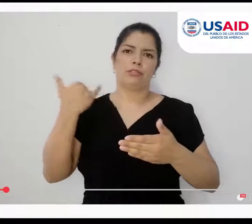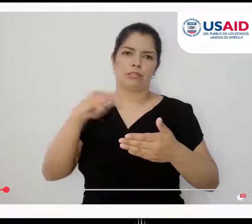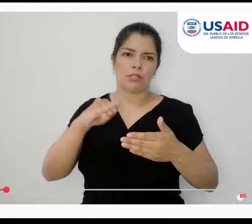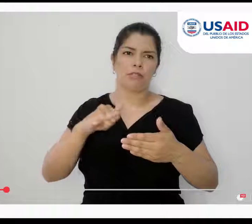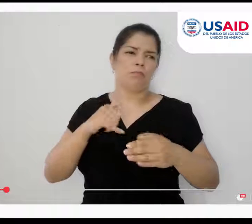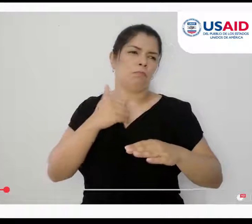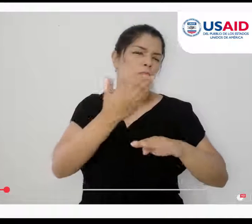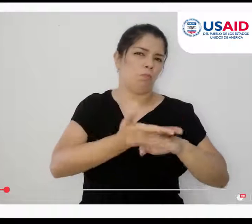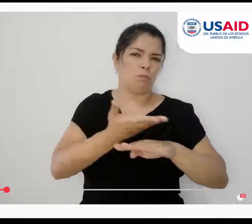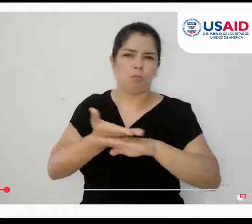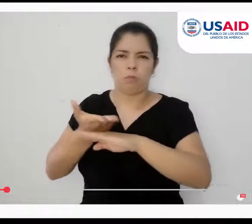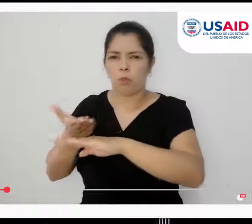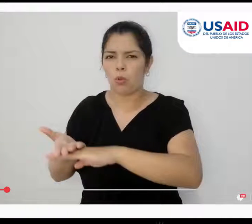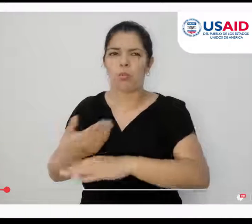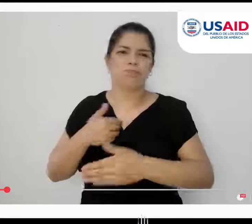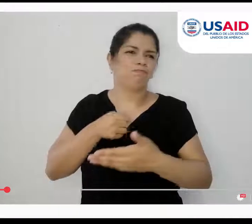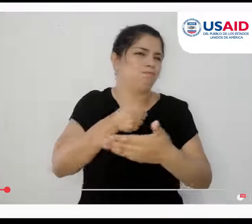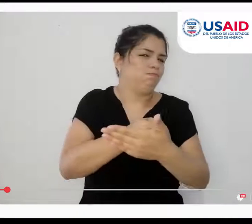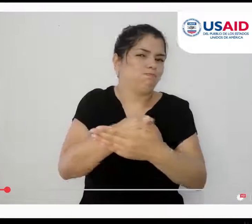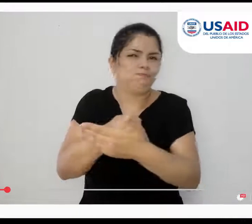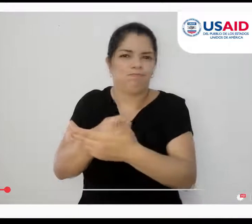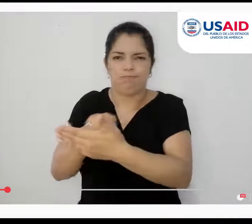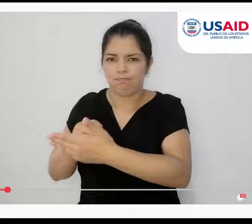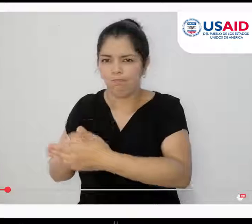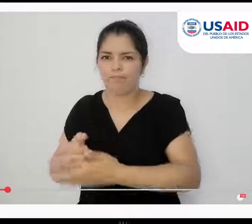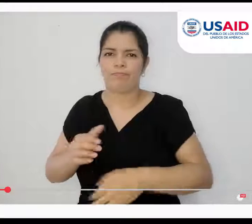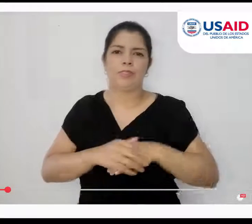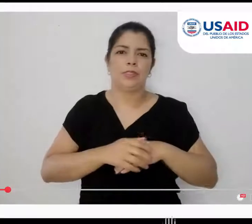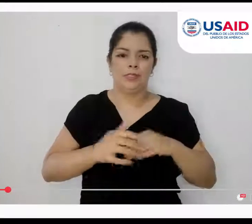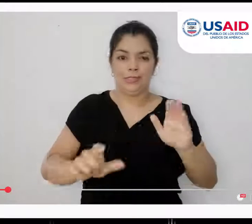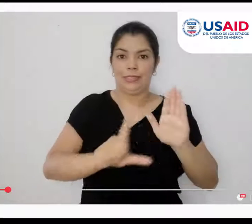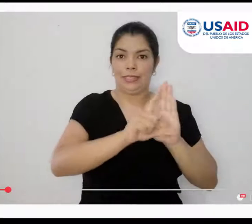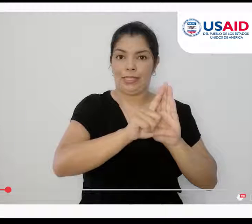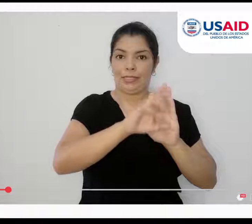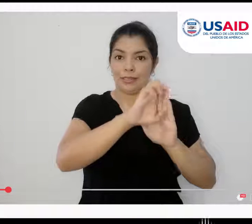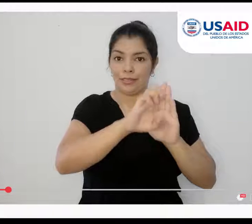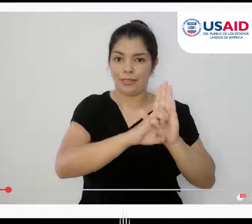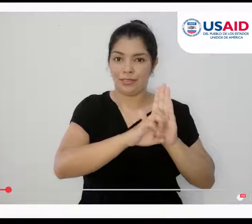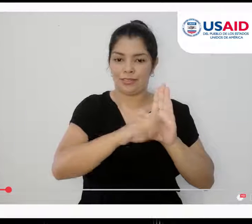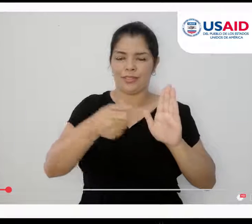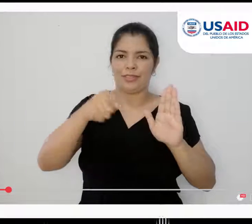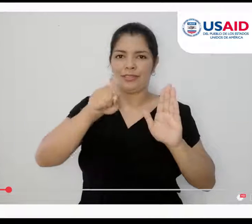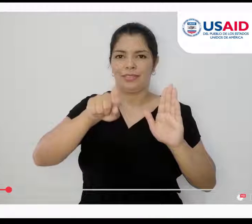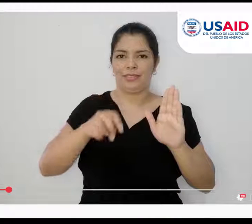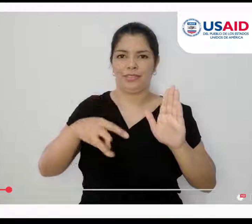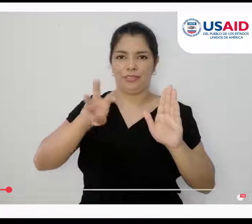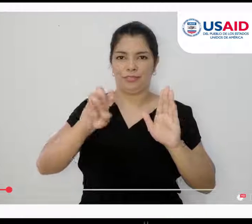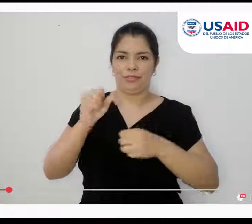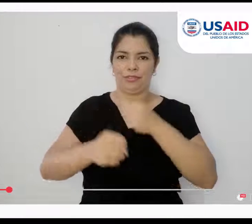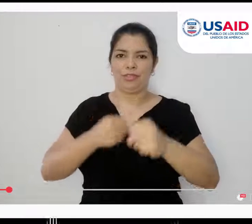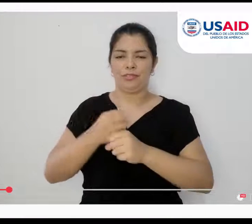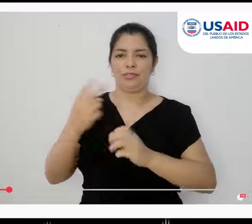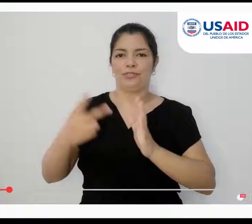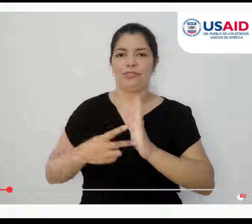hecho propuestas, que la ley estatutaria 1618 del 2013